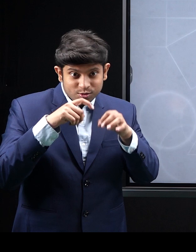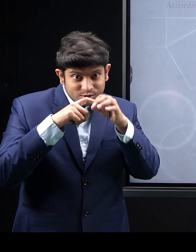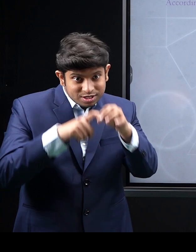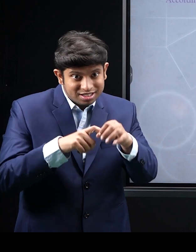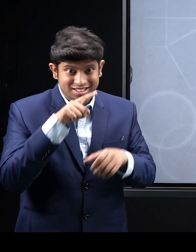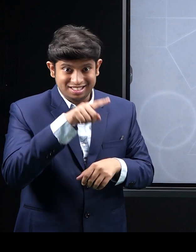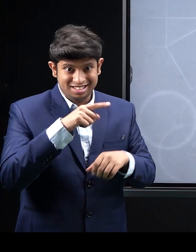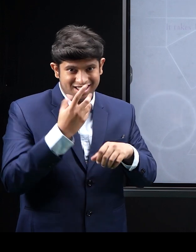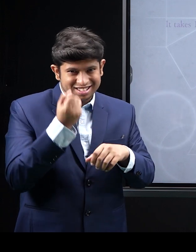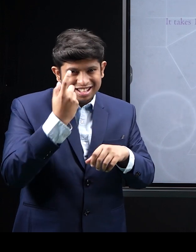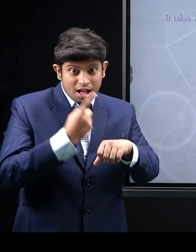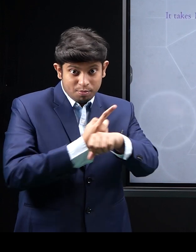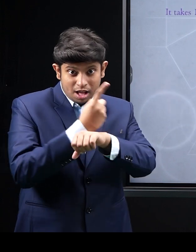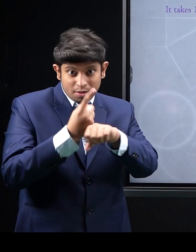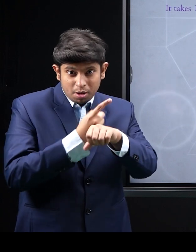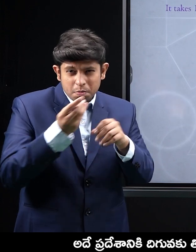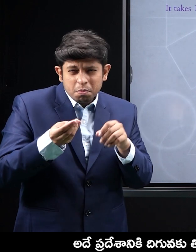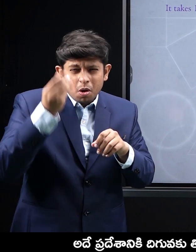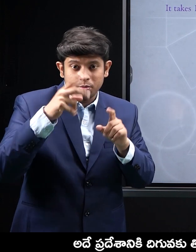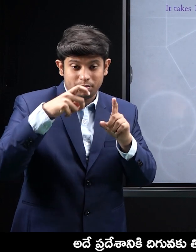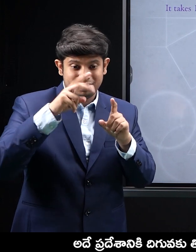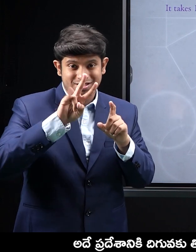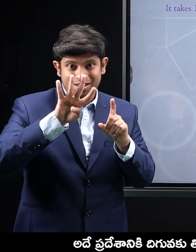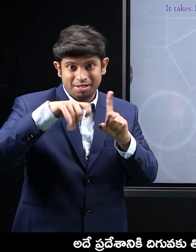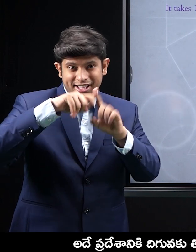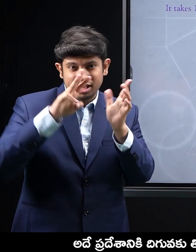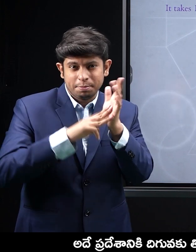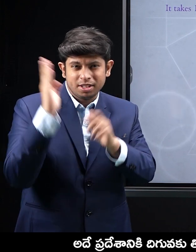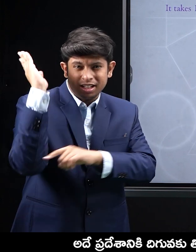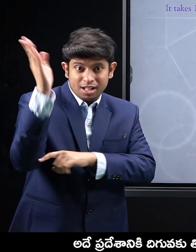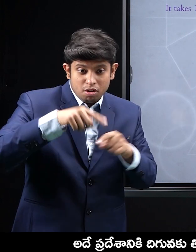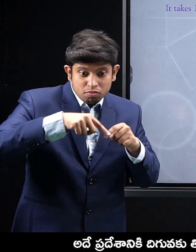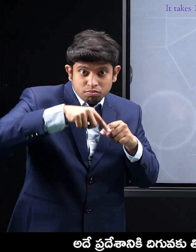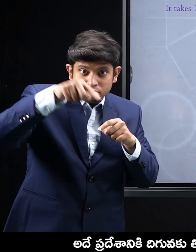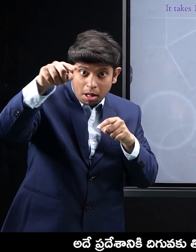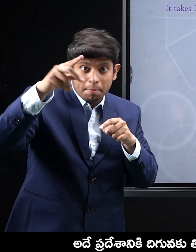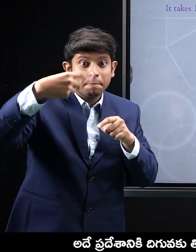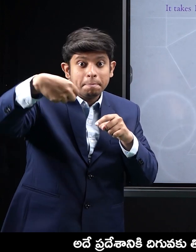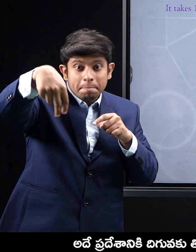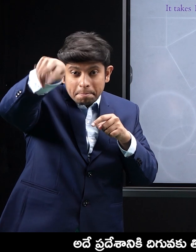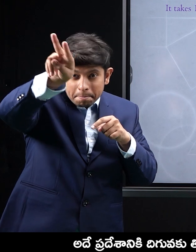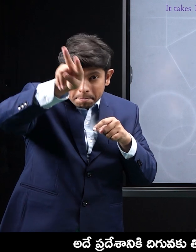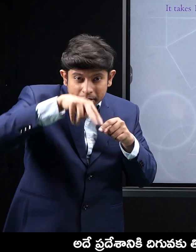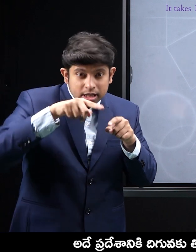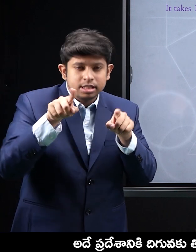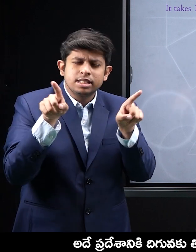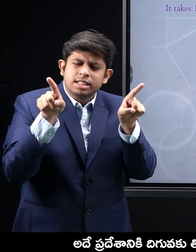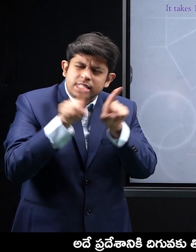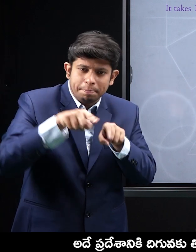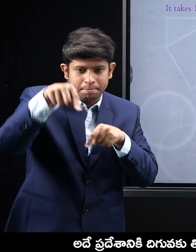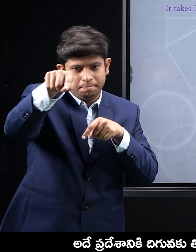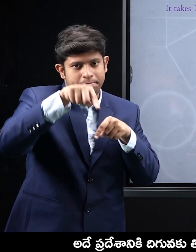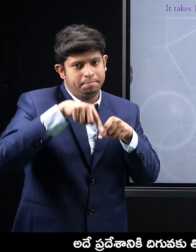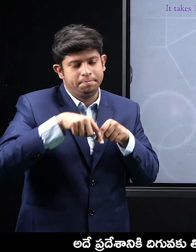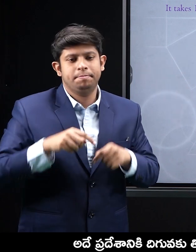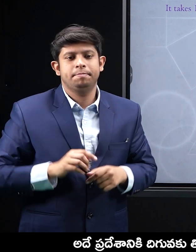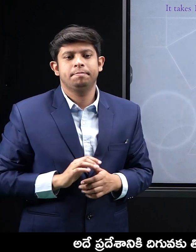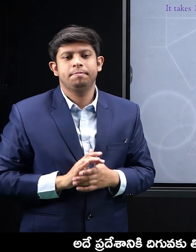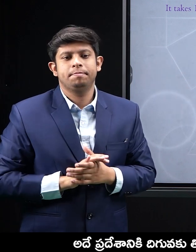ప్రకారం అదే ప్రదేశానికి దిగువకు తిరిగి రావటానికి 24 కిలోమీటర్లు పైకి వెళ్లటానికి 1